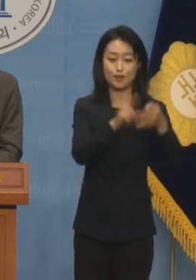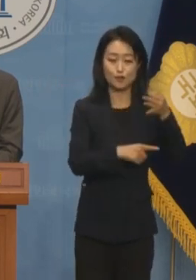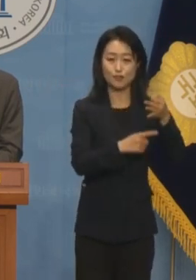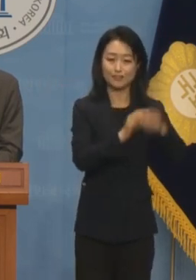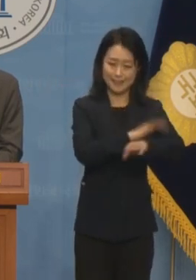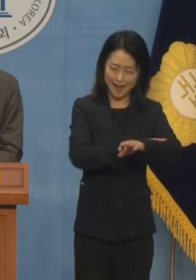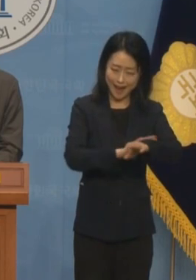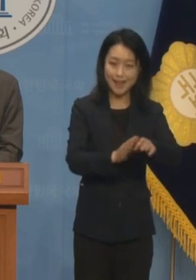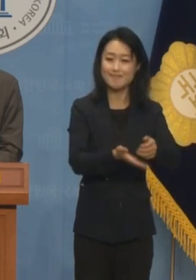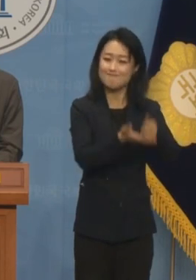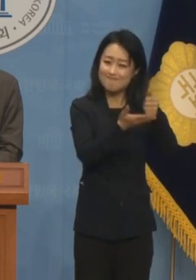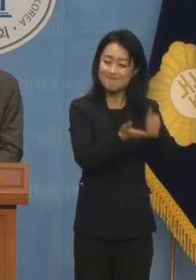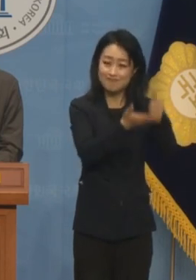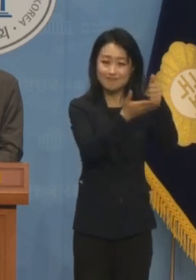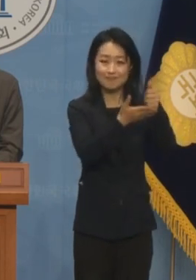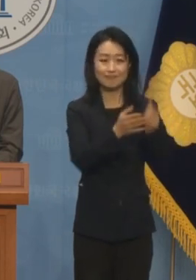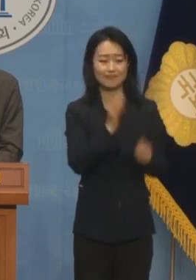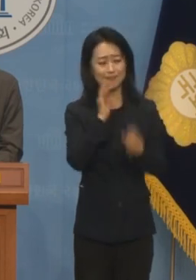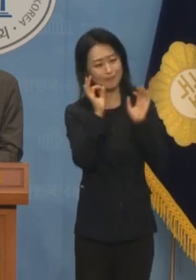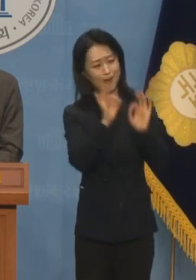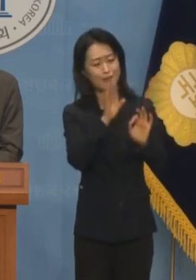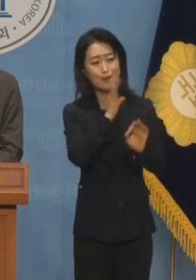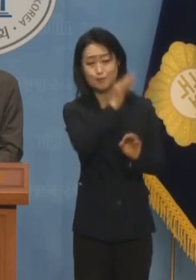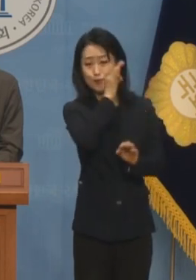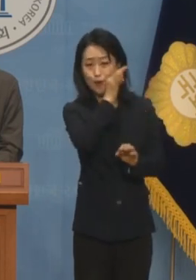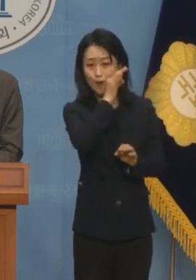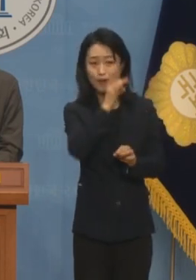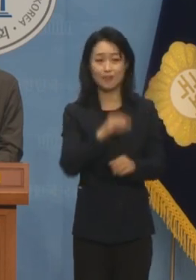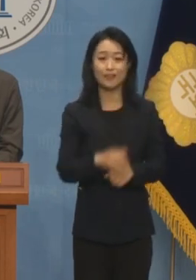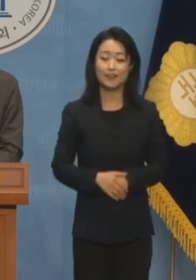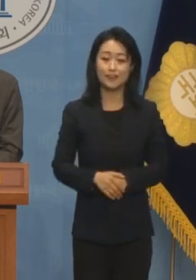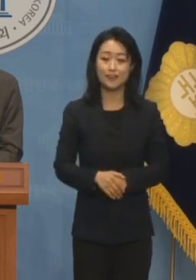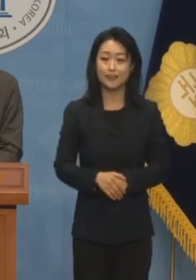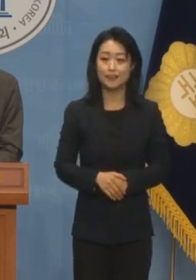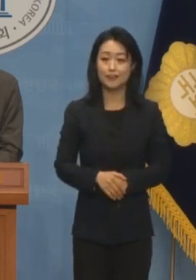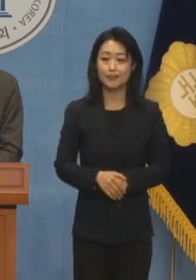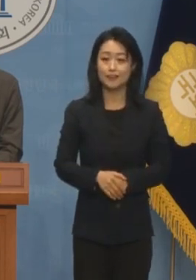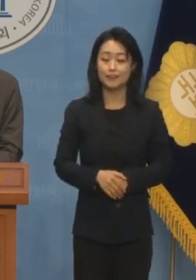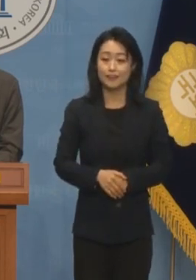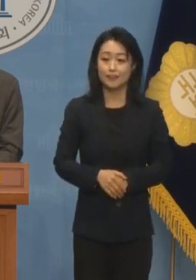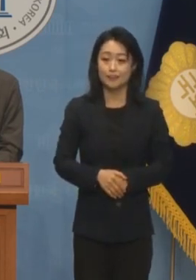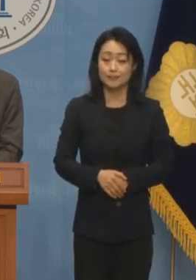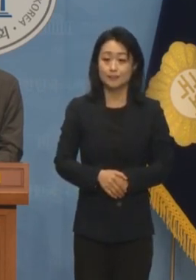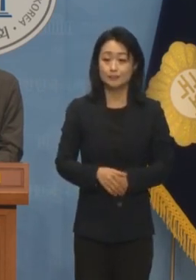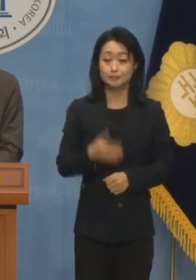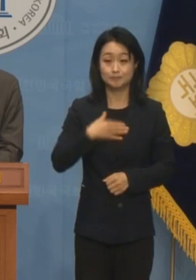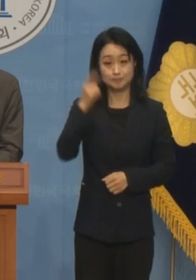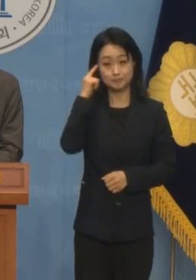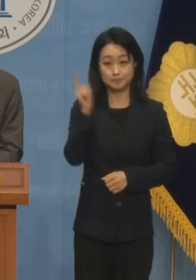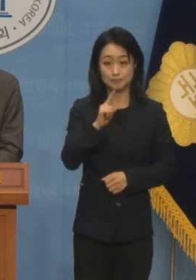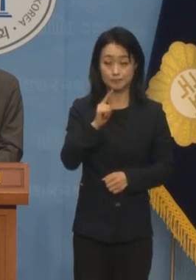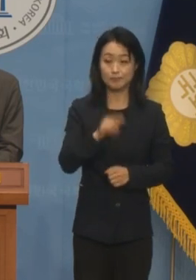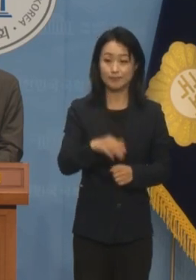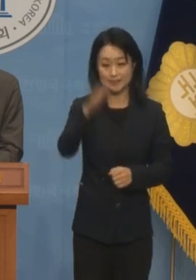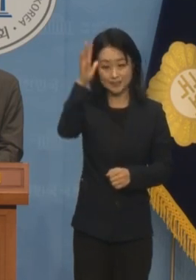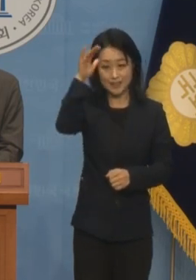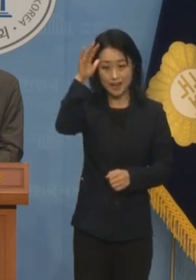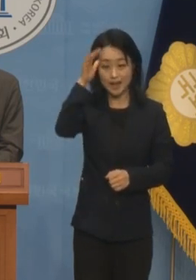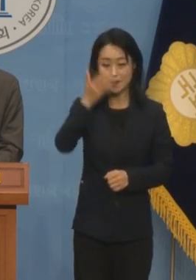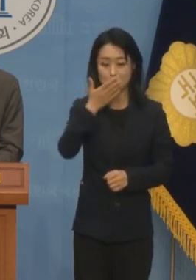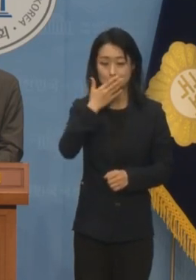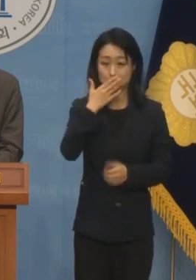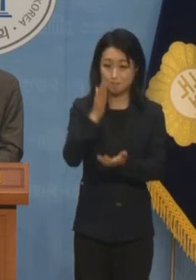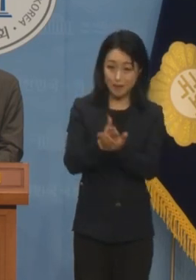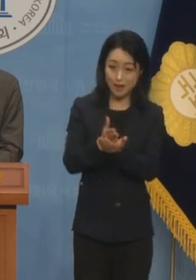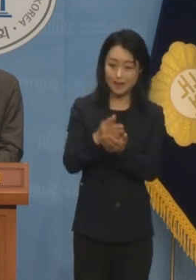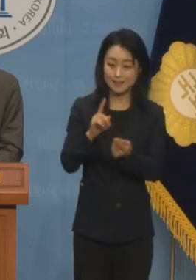낯이다 뜨겁습니다. 지적할 부분이 한둘이 아닙니다. 우선 개식용종식법은